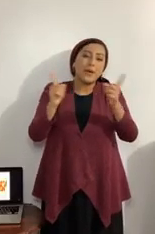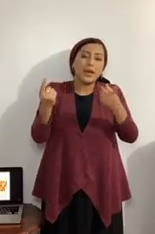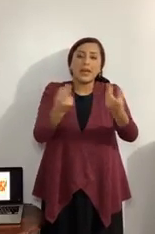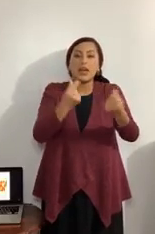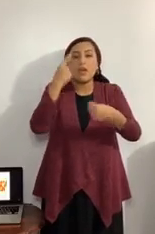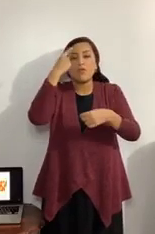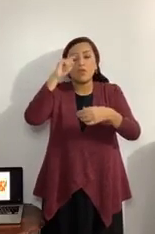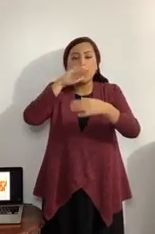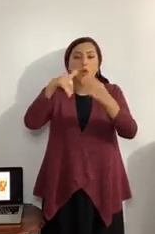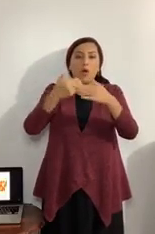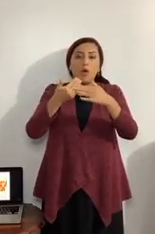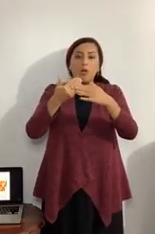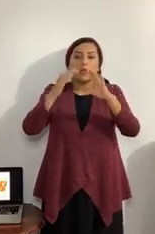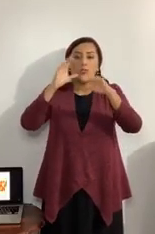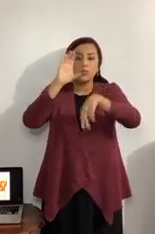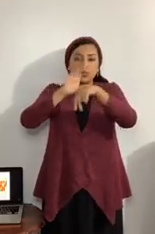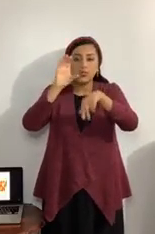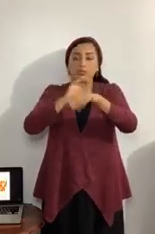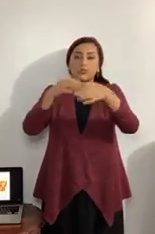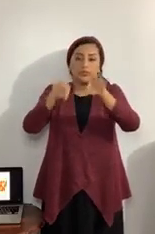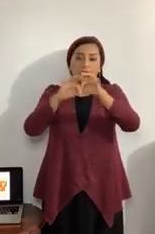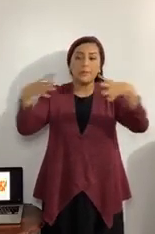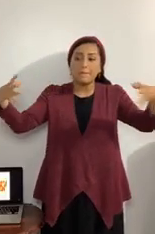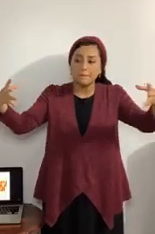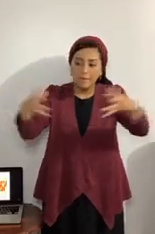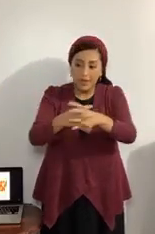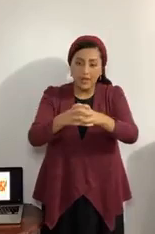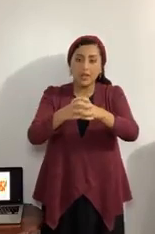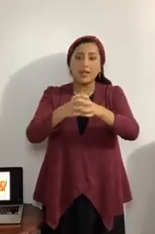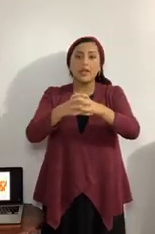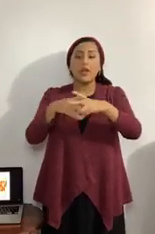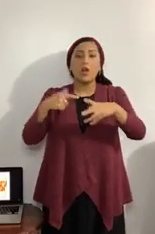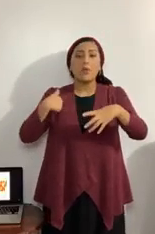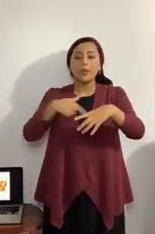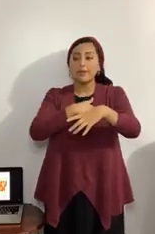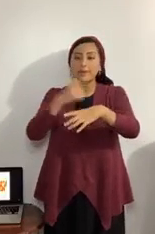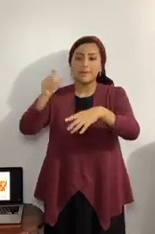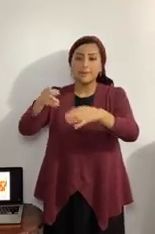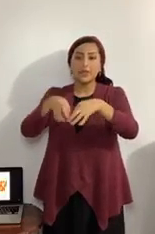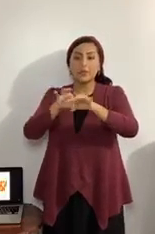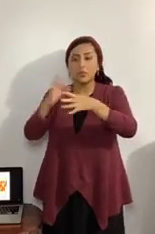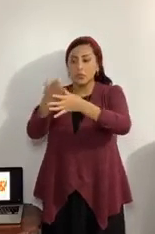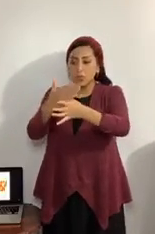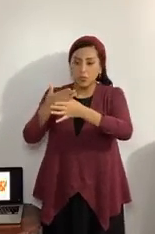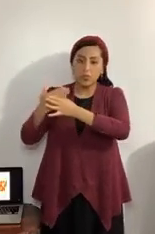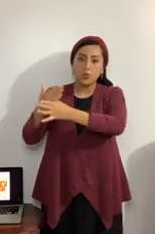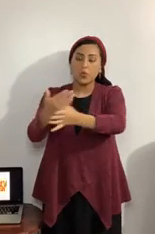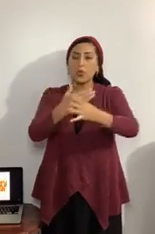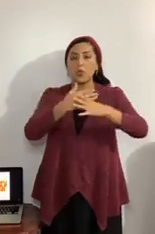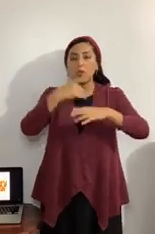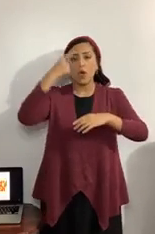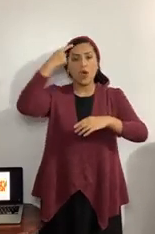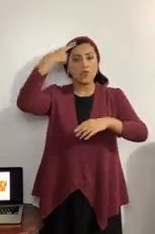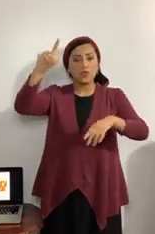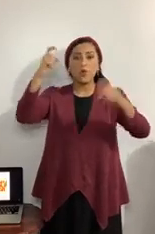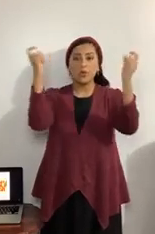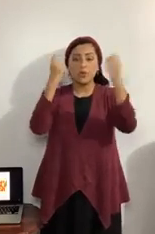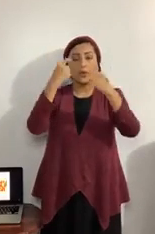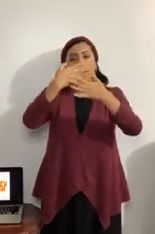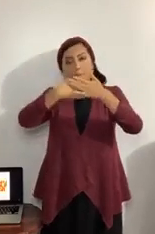reunir a toda la congregación, lo hacemos para confraternizar, es para celebrar el nacimiento del